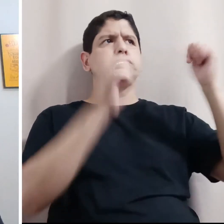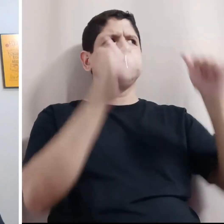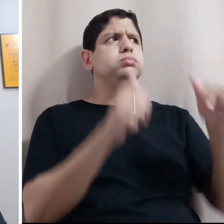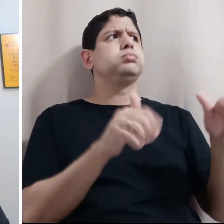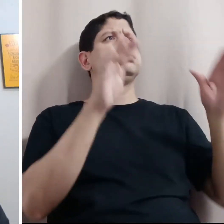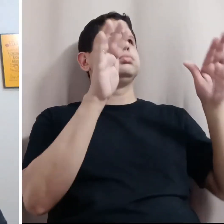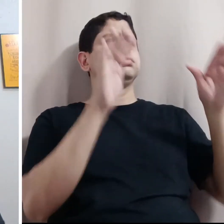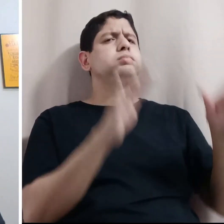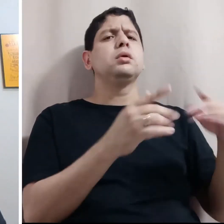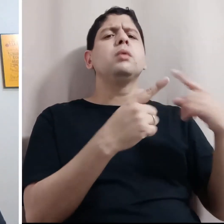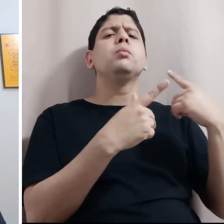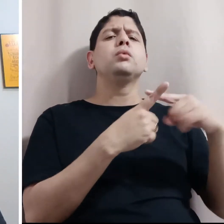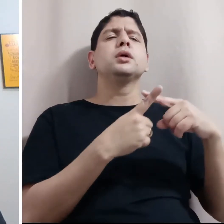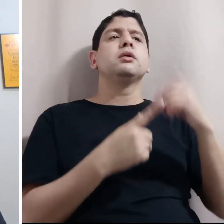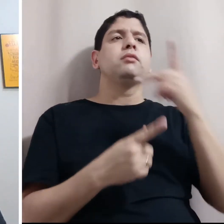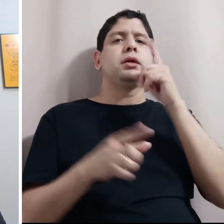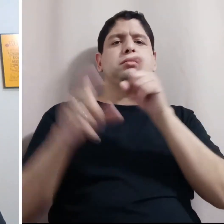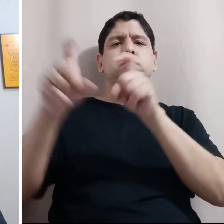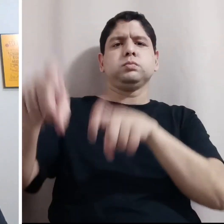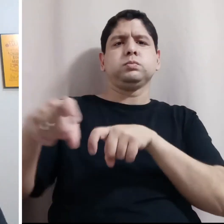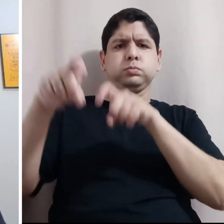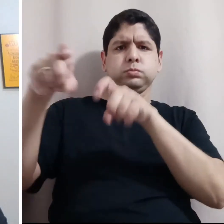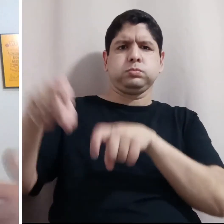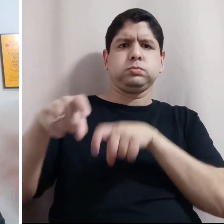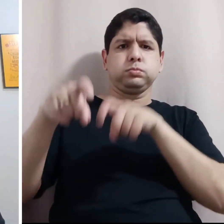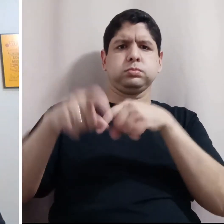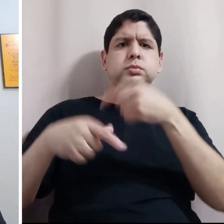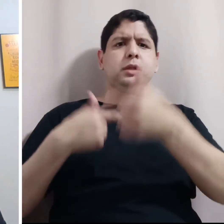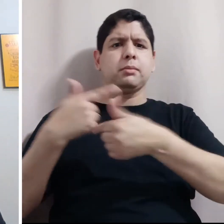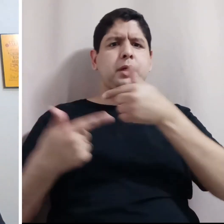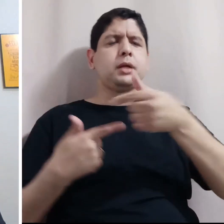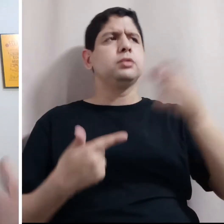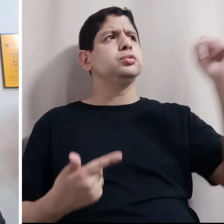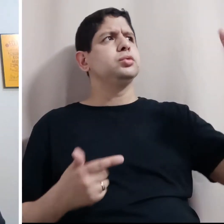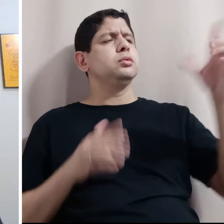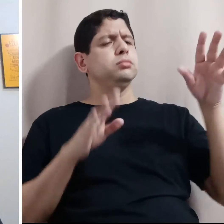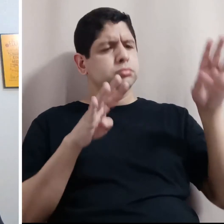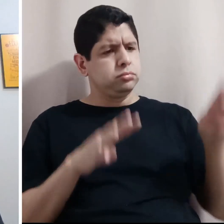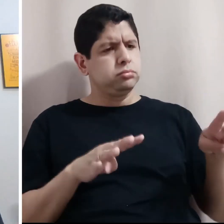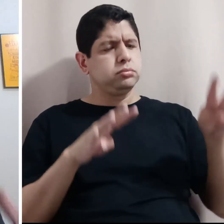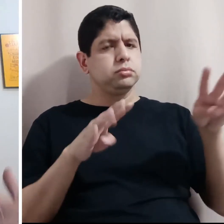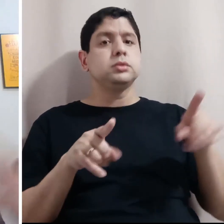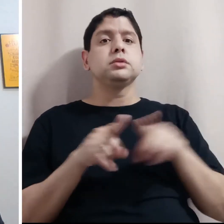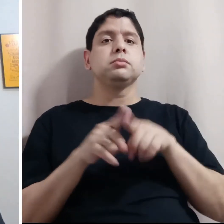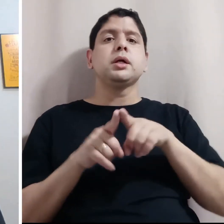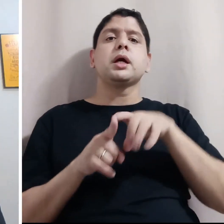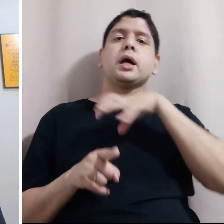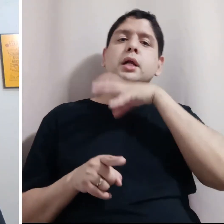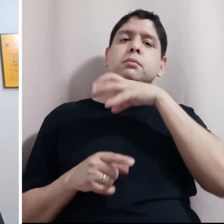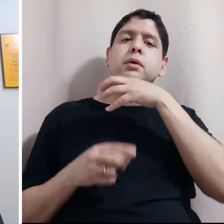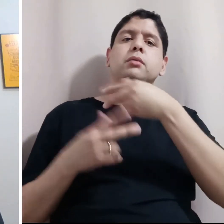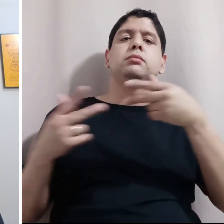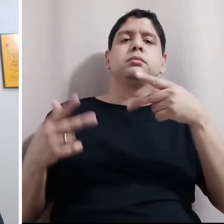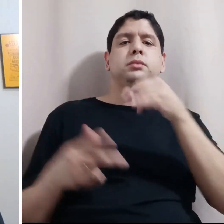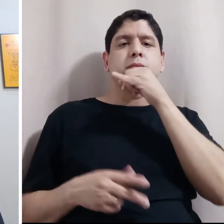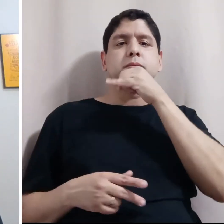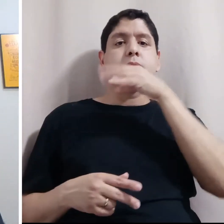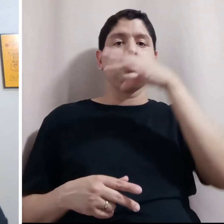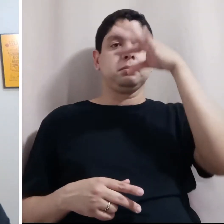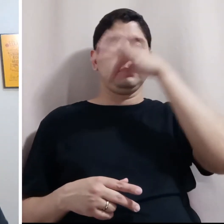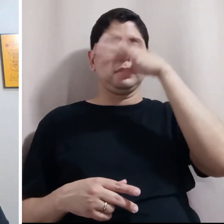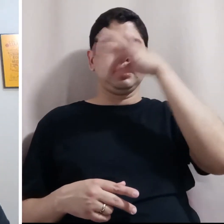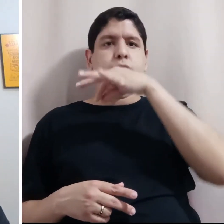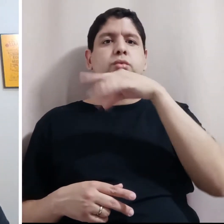da dependência também que tinham da agricultura, né? Que dependiam da agricultura, eles plantavam, criavam alguns animais, como por